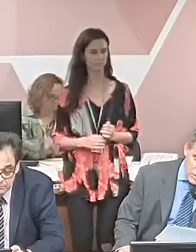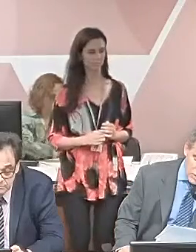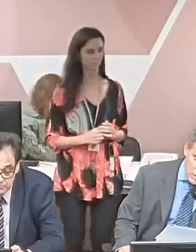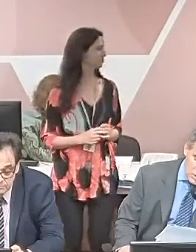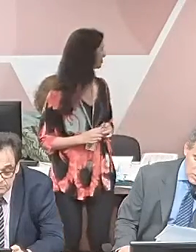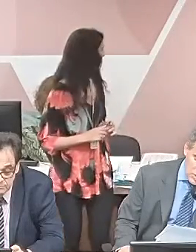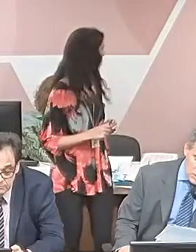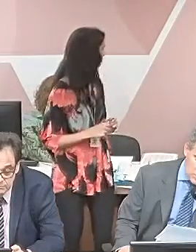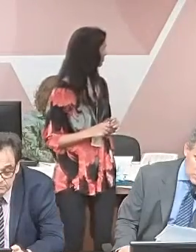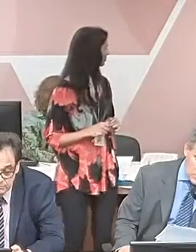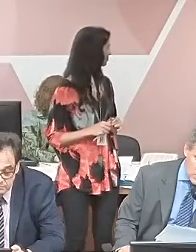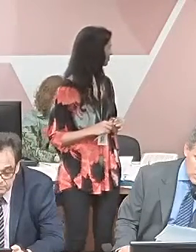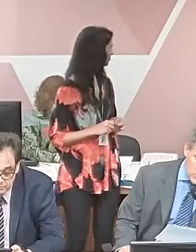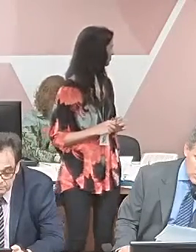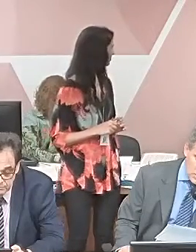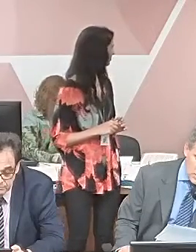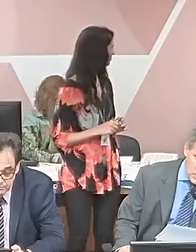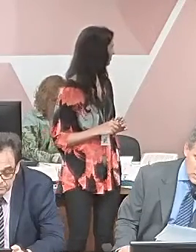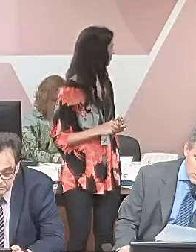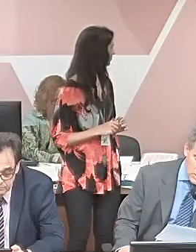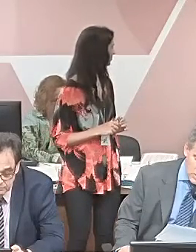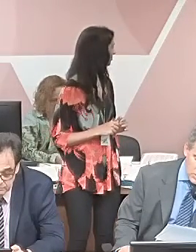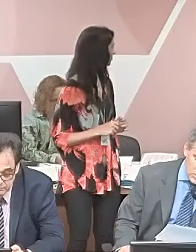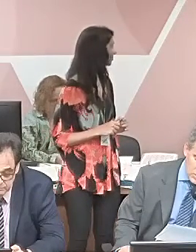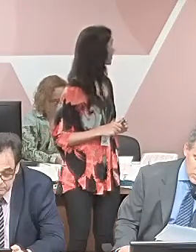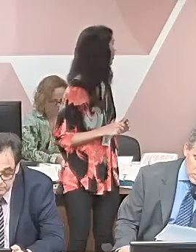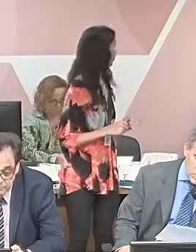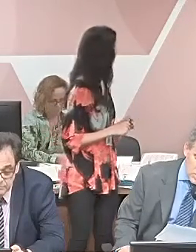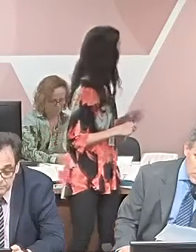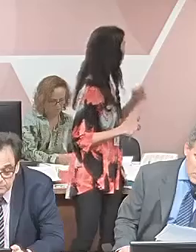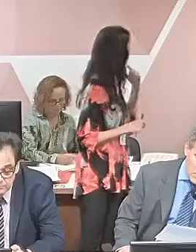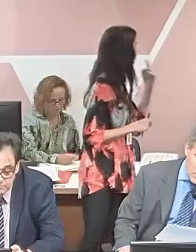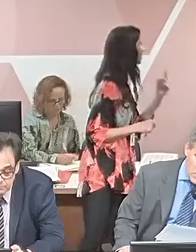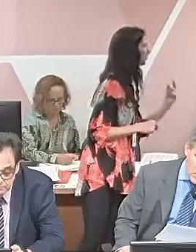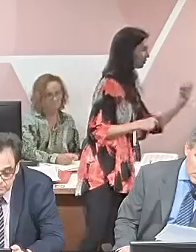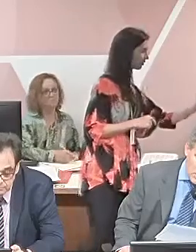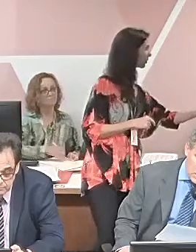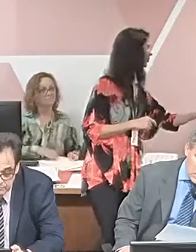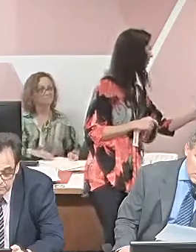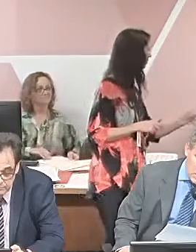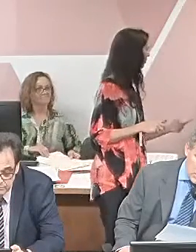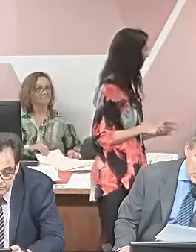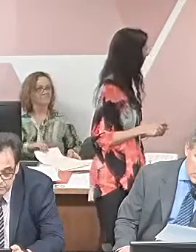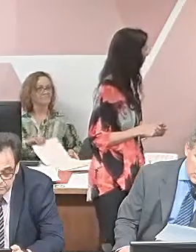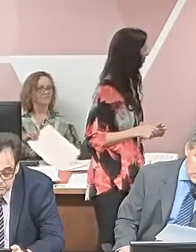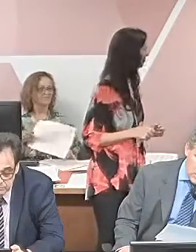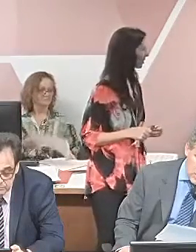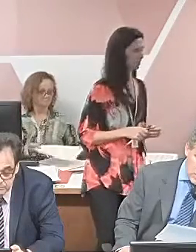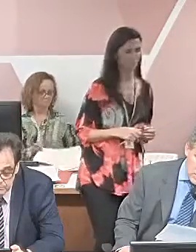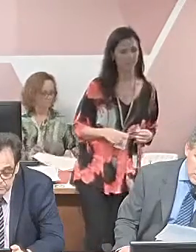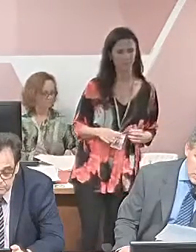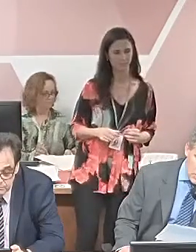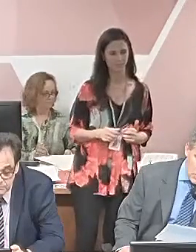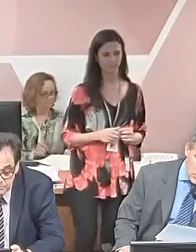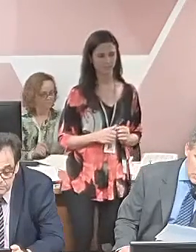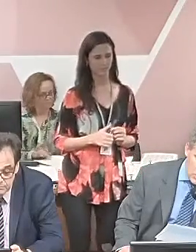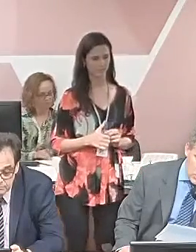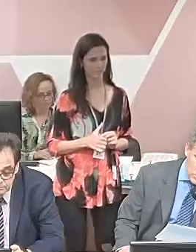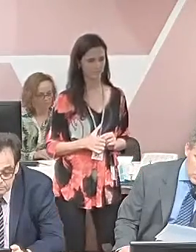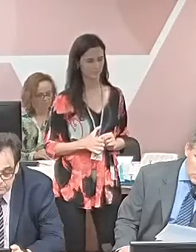nos termos do artigo 100, parágrafo 5º do Regimento Interno, seja realizada audiência pública para debater a inadimplência do Estado relativa ao pagamento das taxas